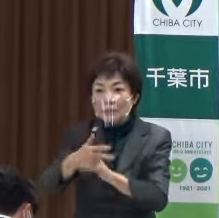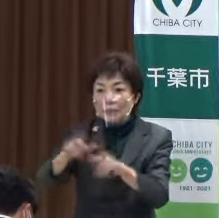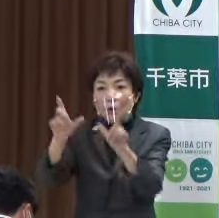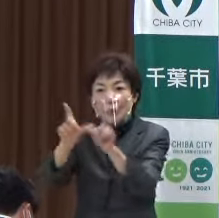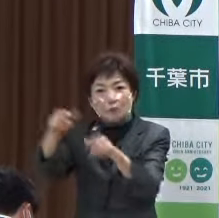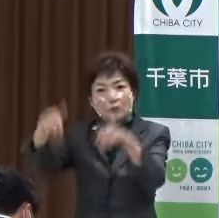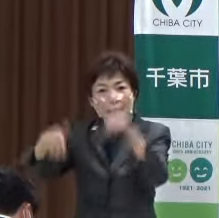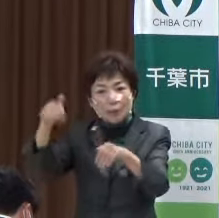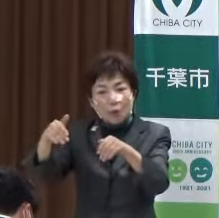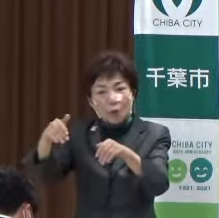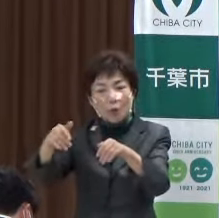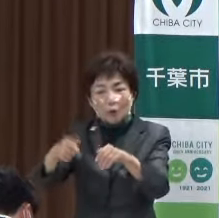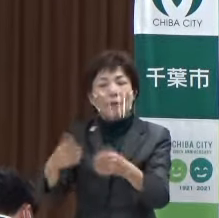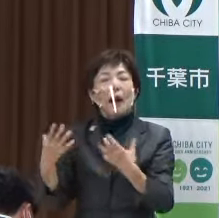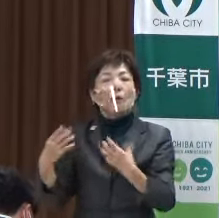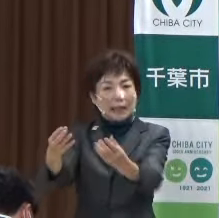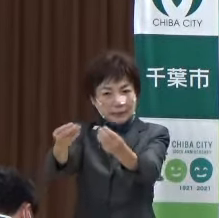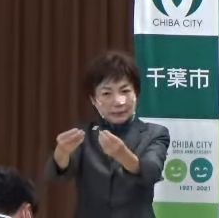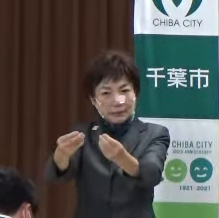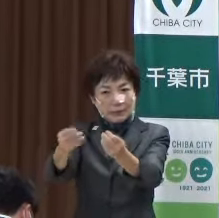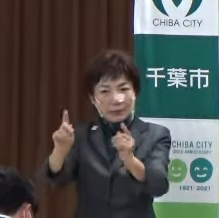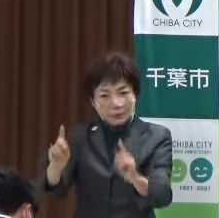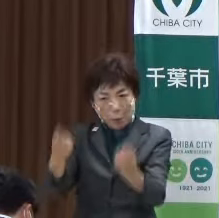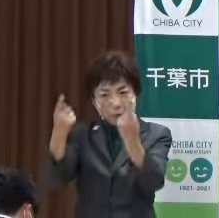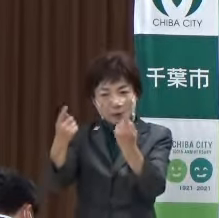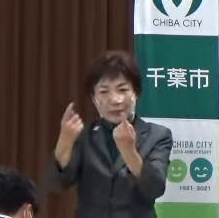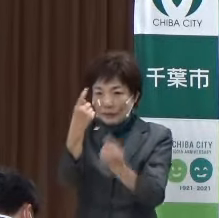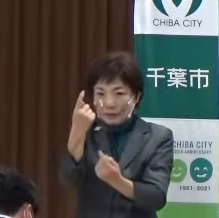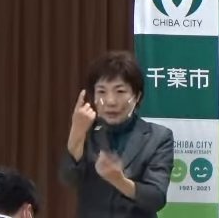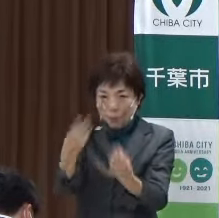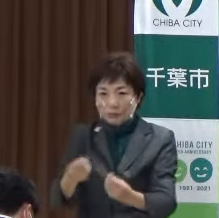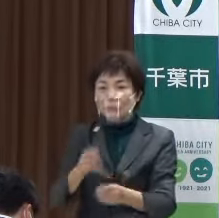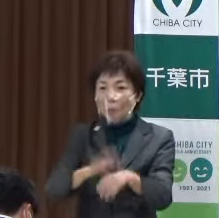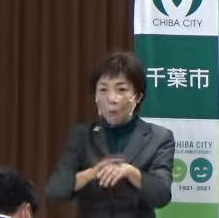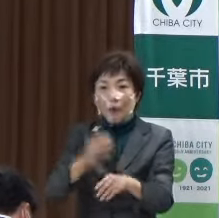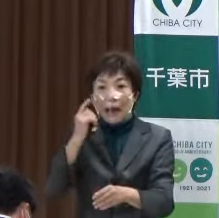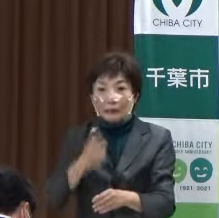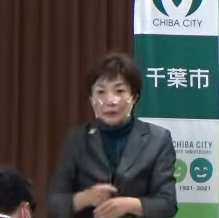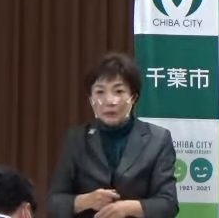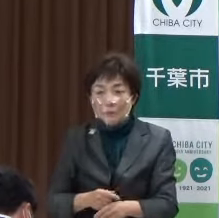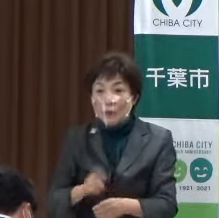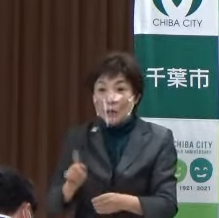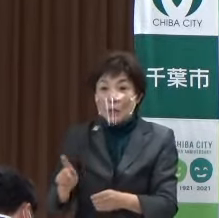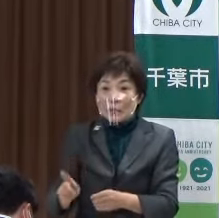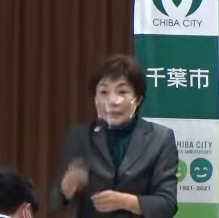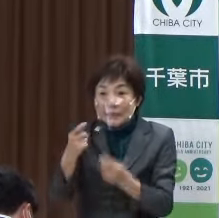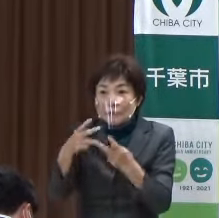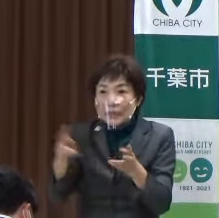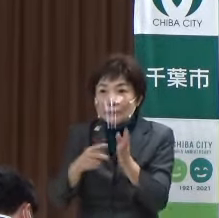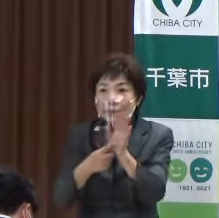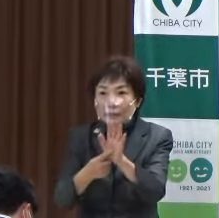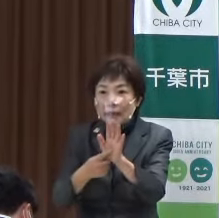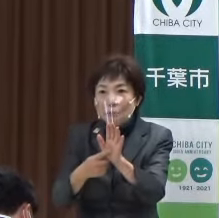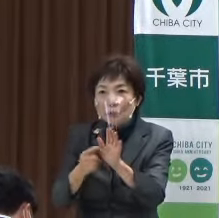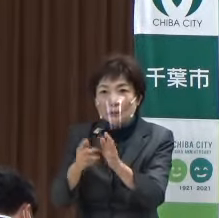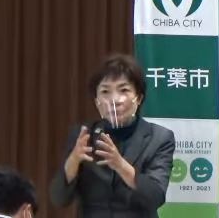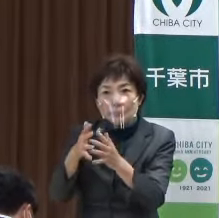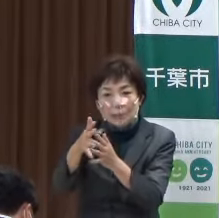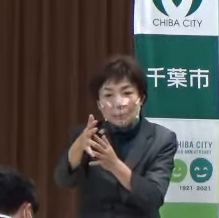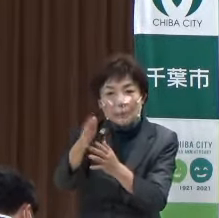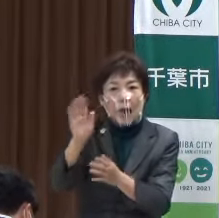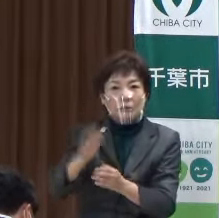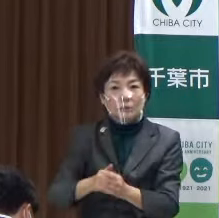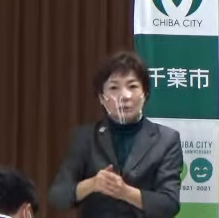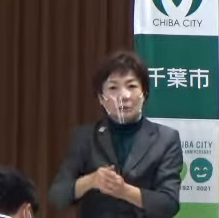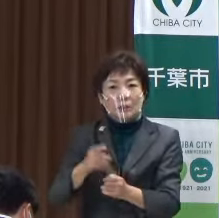的に関しては、これは変わらないと思います。しかしながら緊急事態宣言が発令されていく中で、私